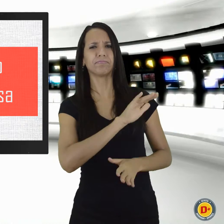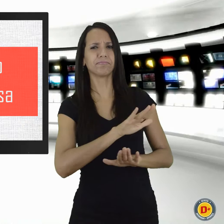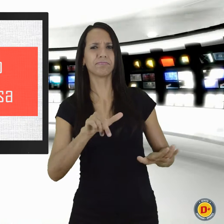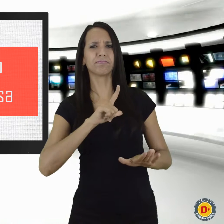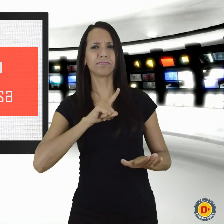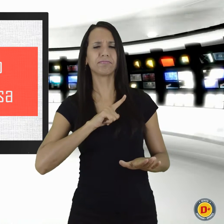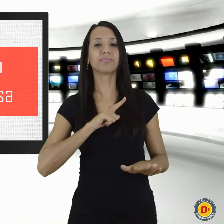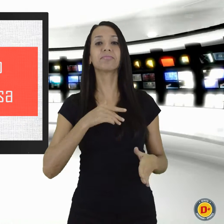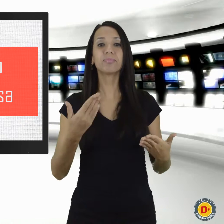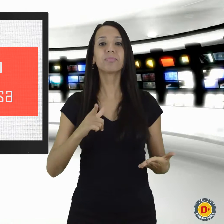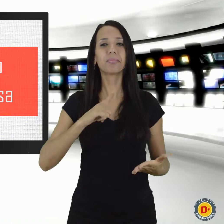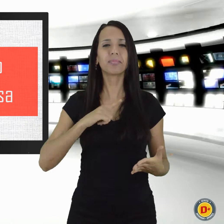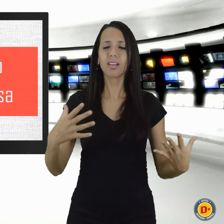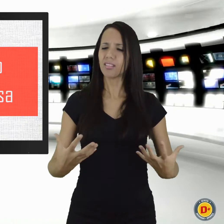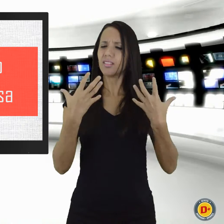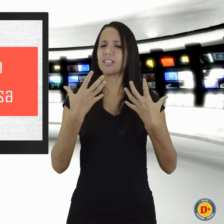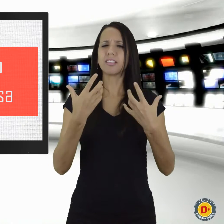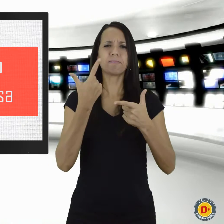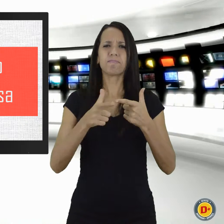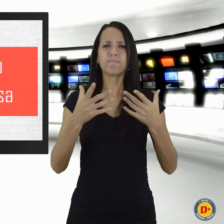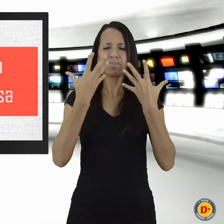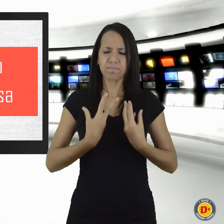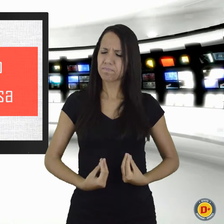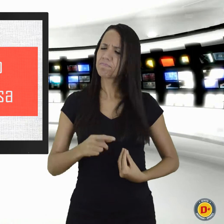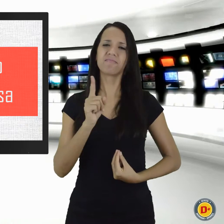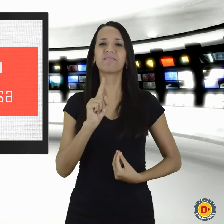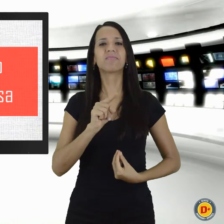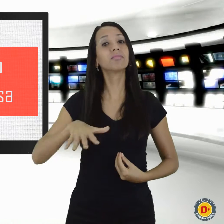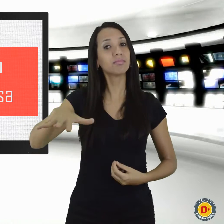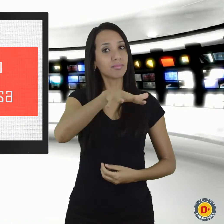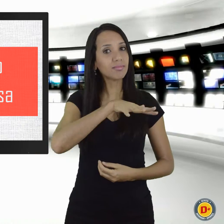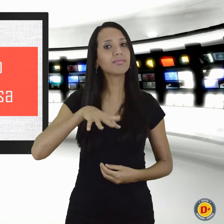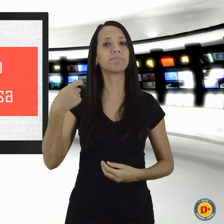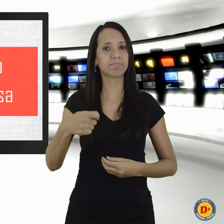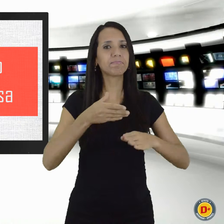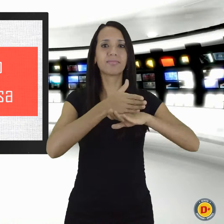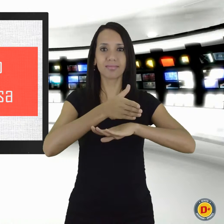dos problemas, o artista ressalta que o cenário atual ainda carece de acessibilidade e cita um